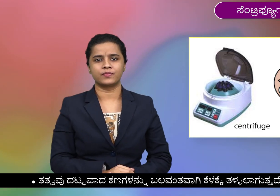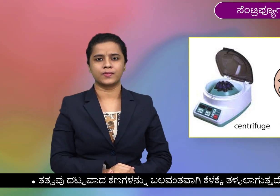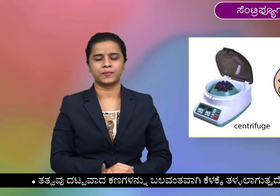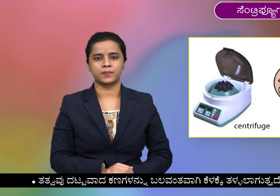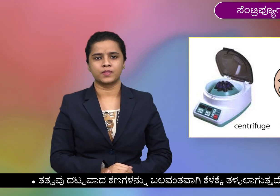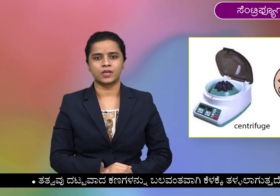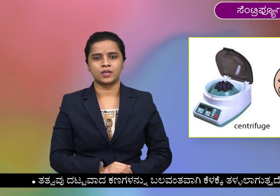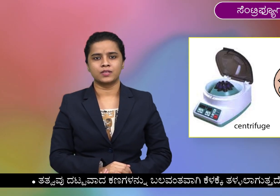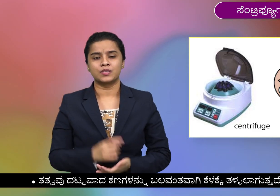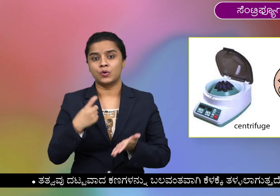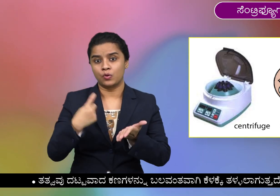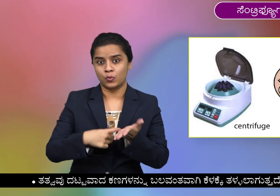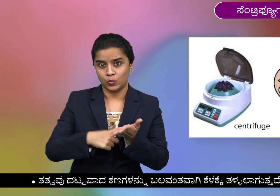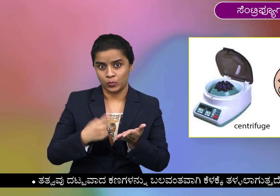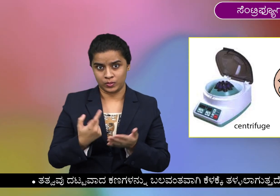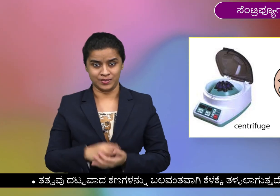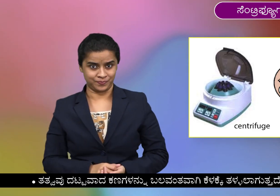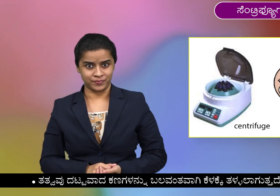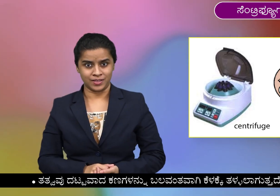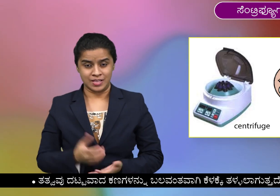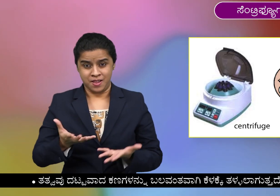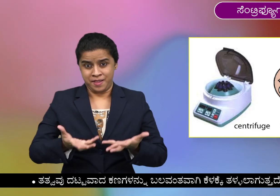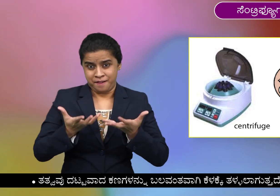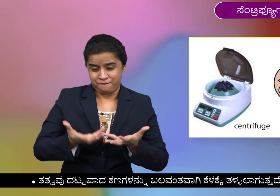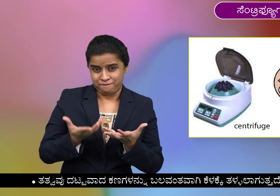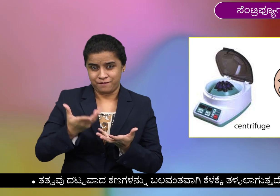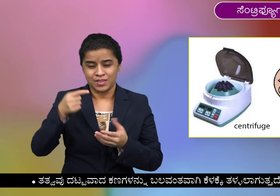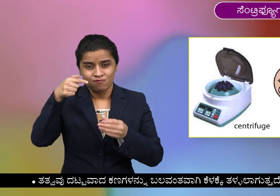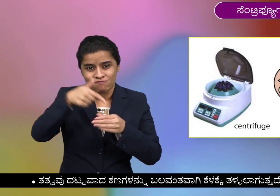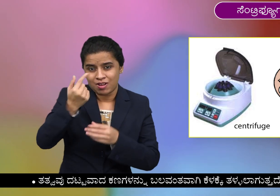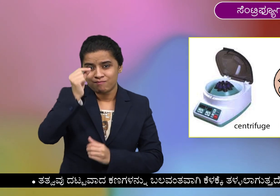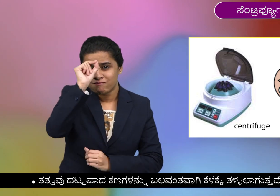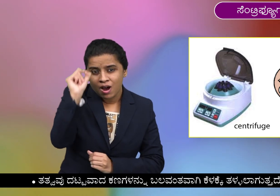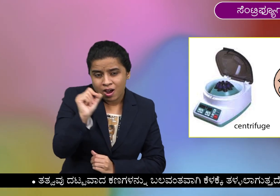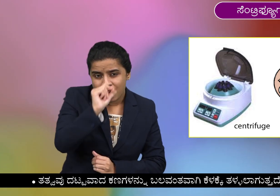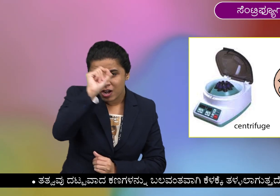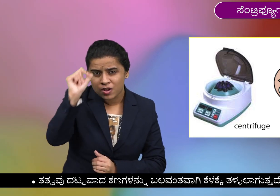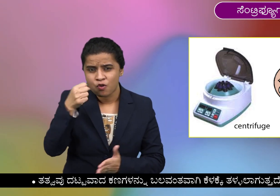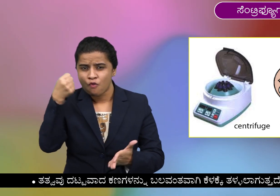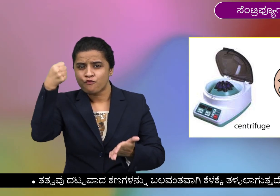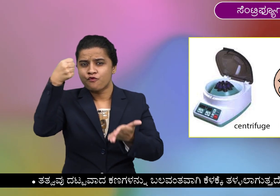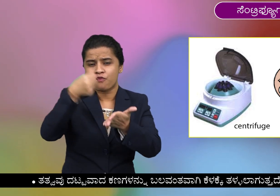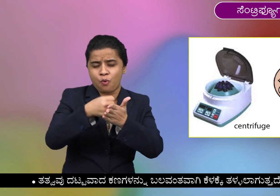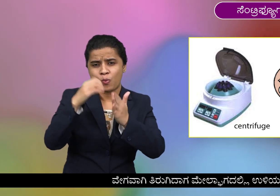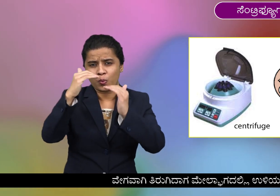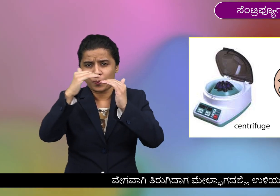ತತ್ವವು ದಟ್ಟವಾದ ಕಣಗಳನ್ನು ಬಲವಂತವಾಗಿ ಕೆಳಕ್ಕೆ ತಳ್ಳಲಾಗುತ್ತದೆ ಮತ್ತು ಹಗುರವಾದ ಕಣಗಳನ್ನು